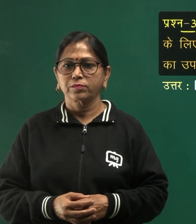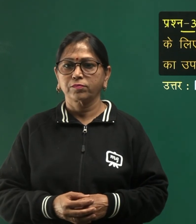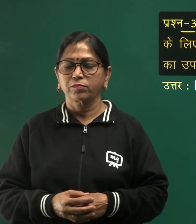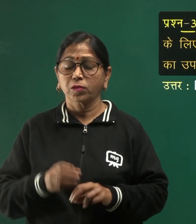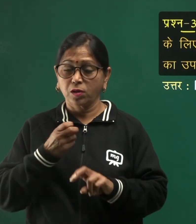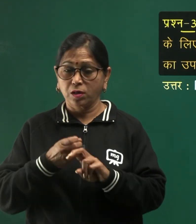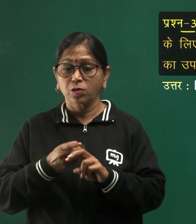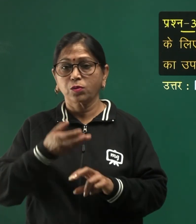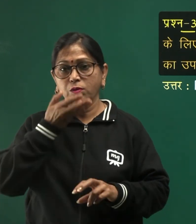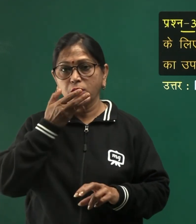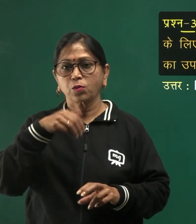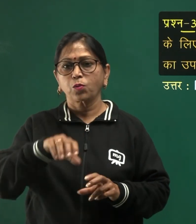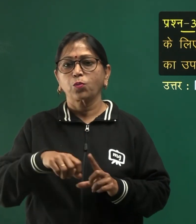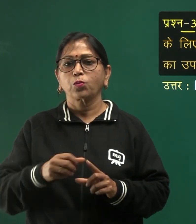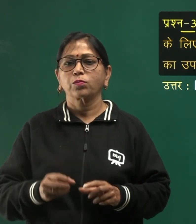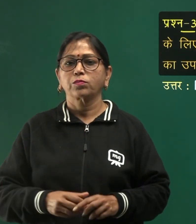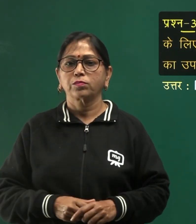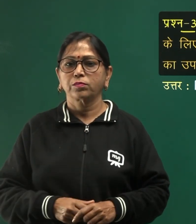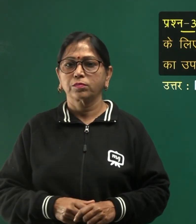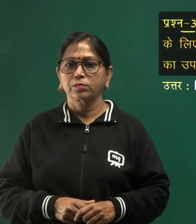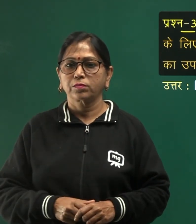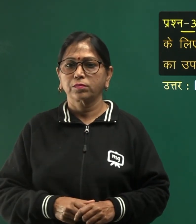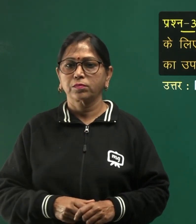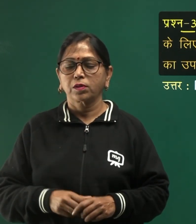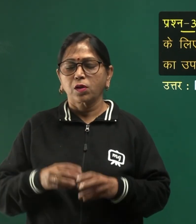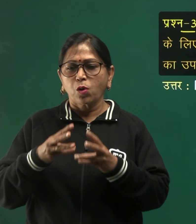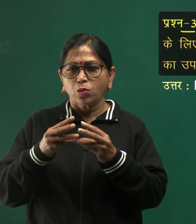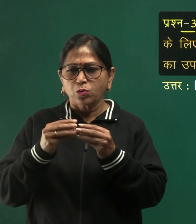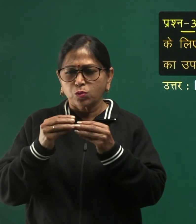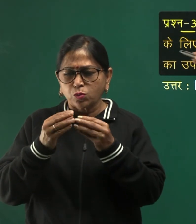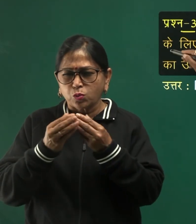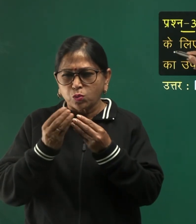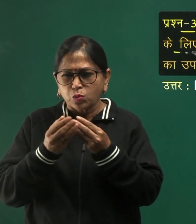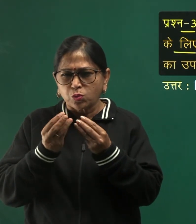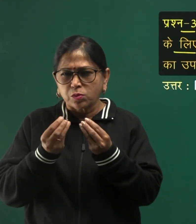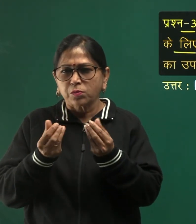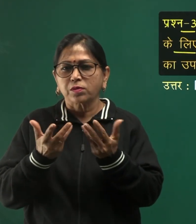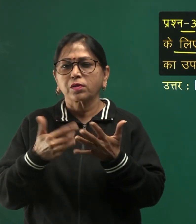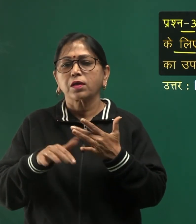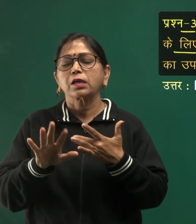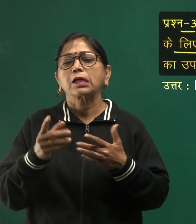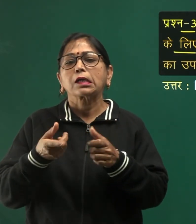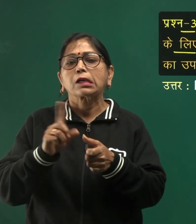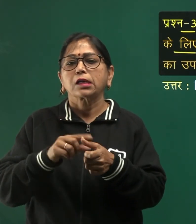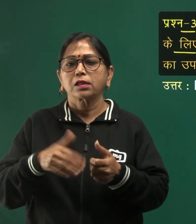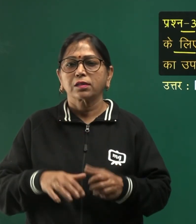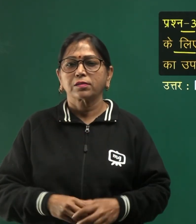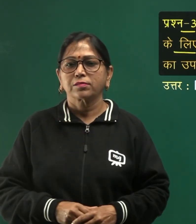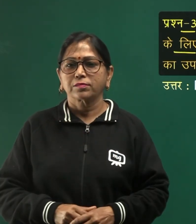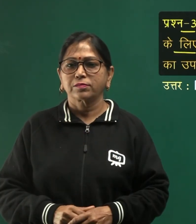प्रश्न नंबर 3 कठोर जल को मधु करने के